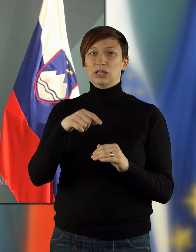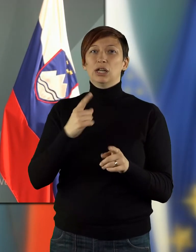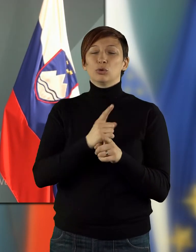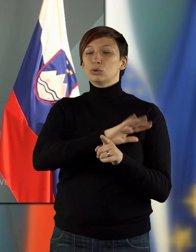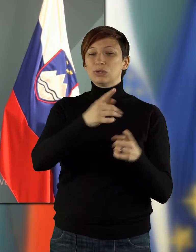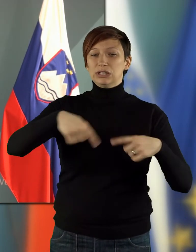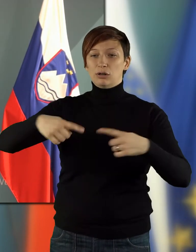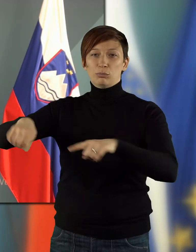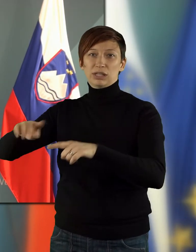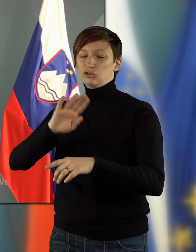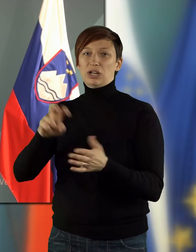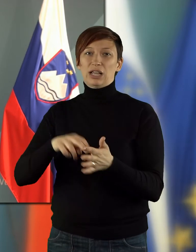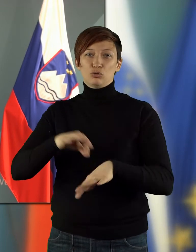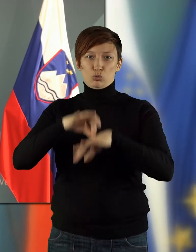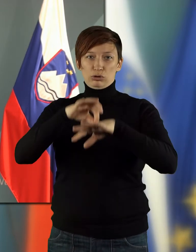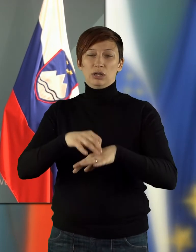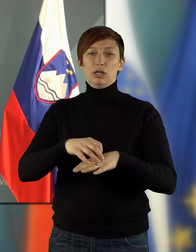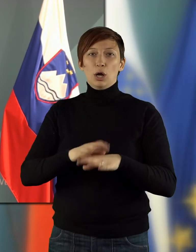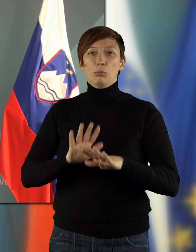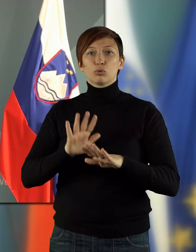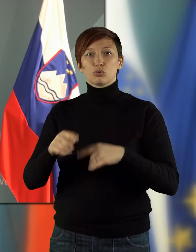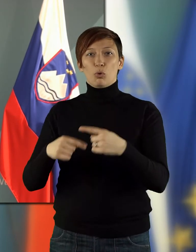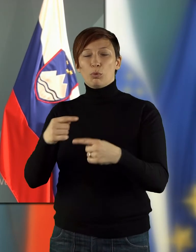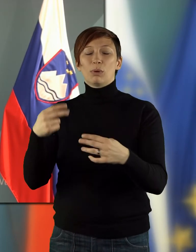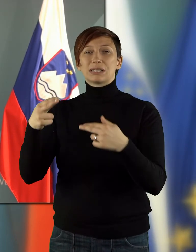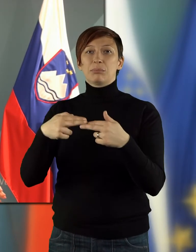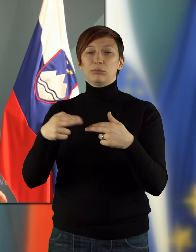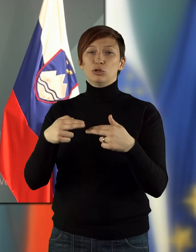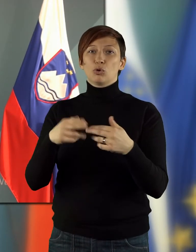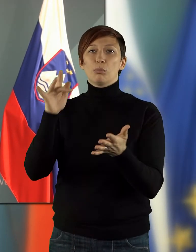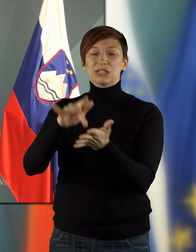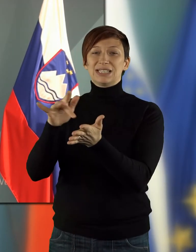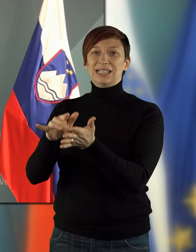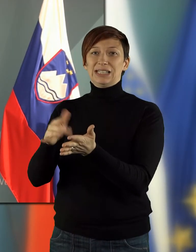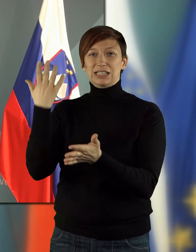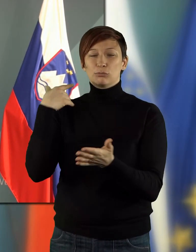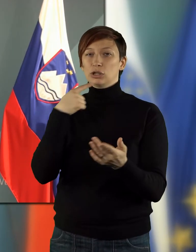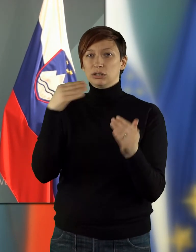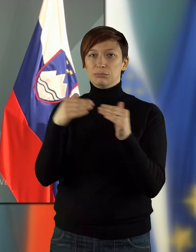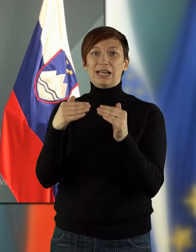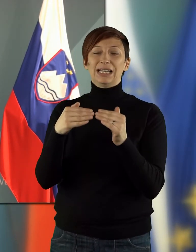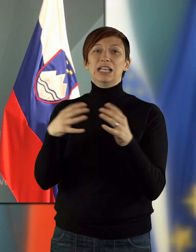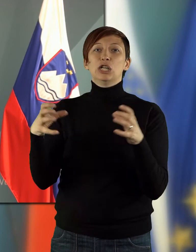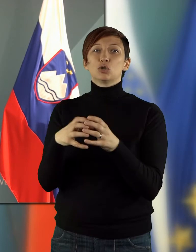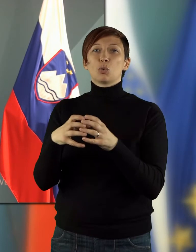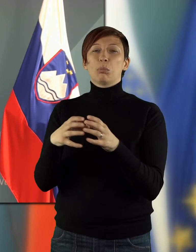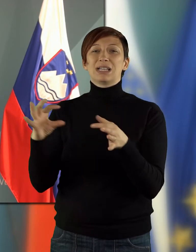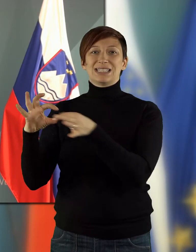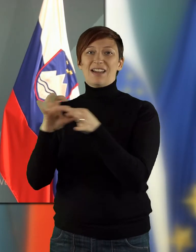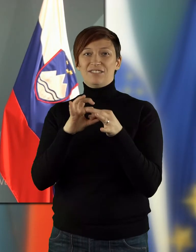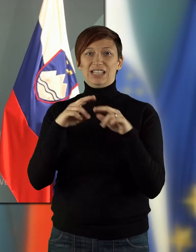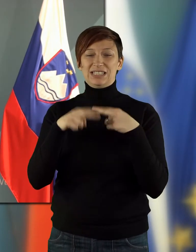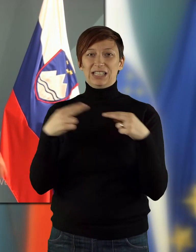je ljudje in vsi resori še ne čutijo. In da postopoma se približujemo ciljem, ki smo jih dogovorili